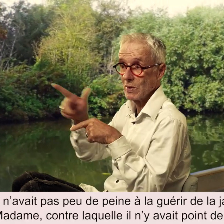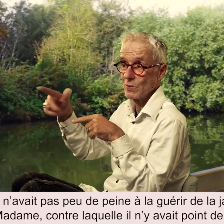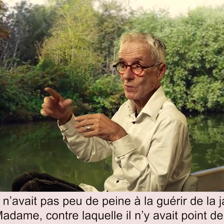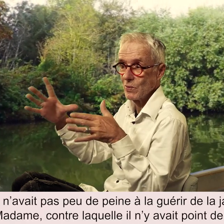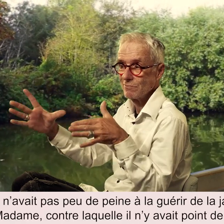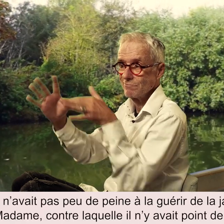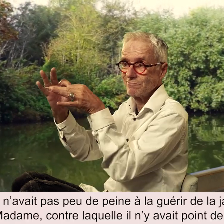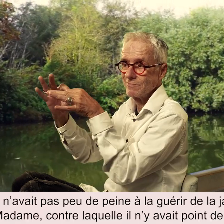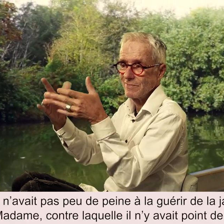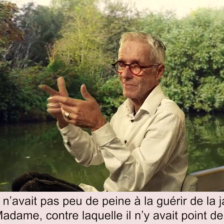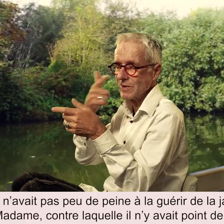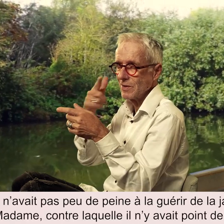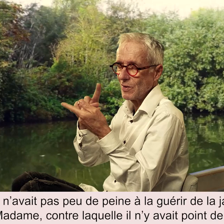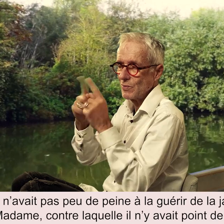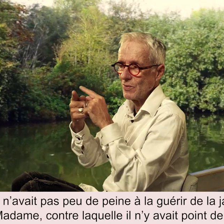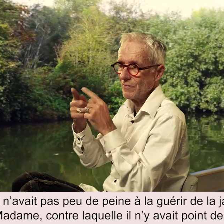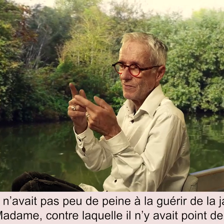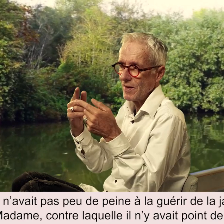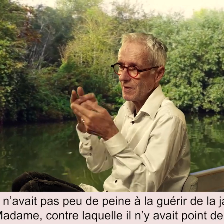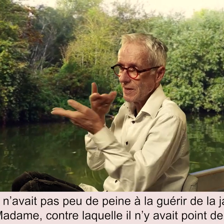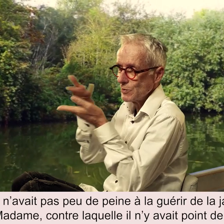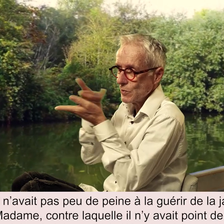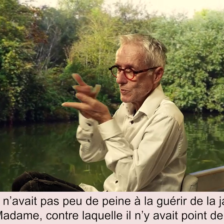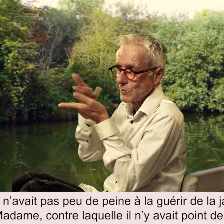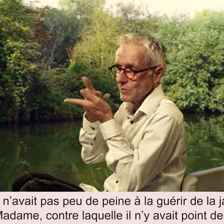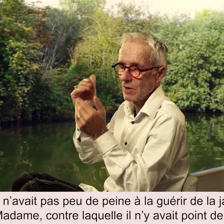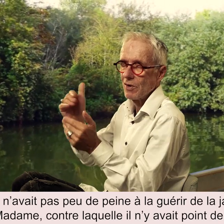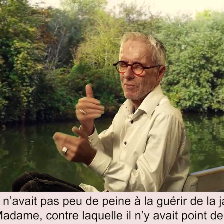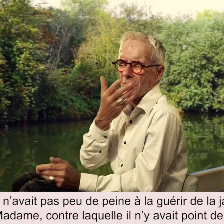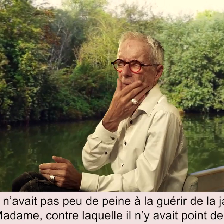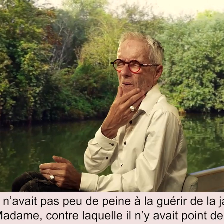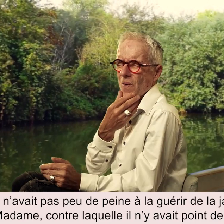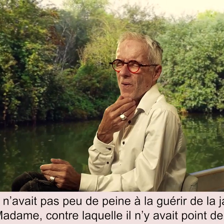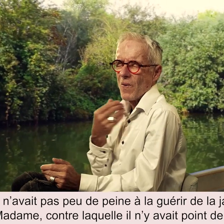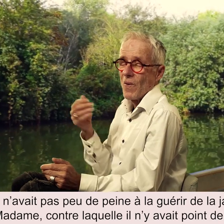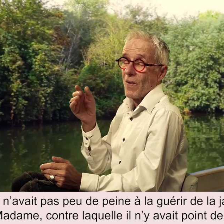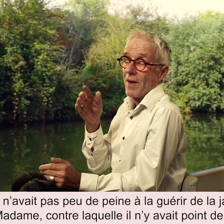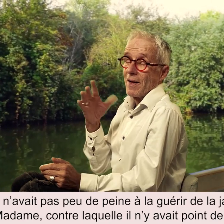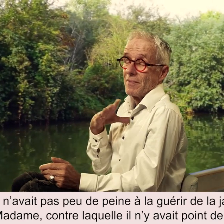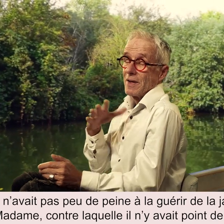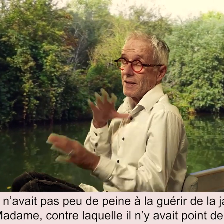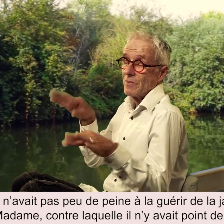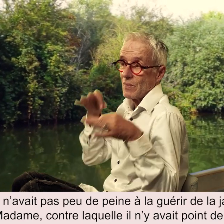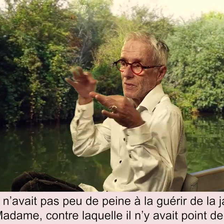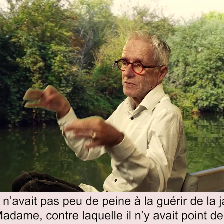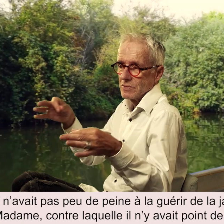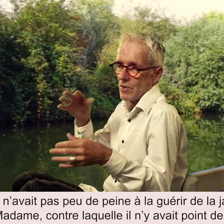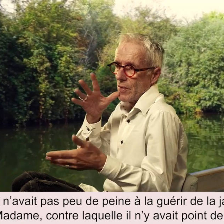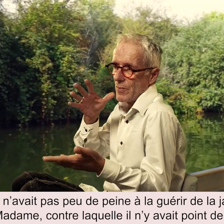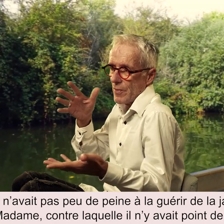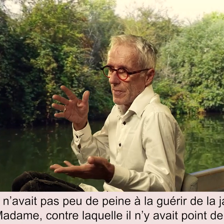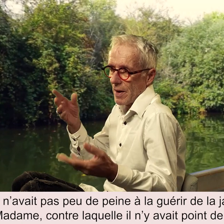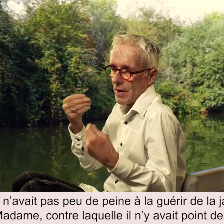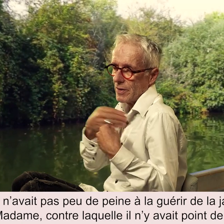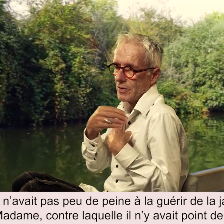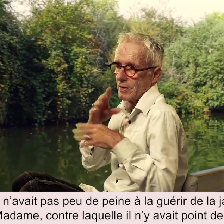Mais il n'avait pas peu de peine à la guérir de la jalousie que lui donnait la beauté de madame, contre laquelle il n'y avait point de serment qui la pût rassurer,